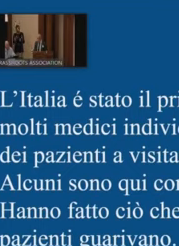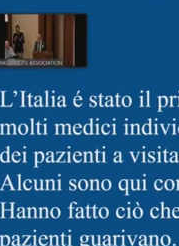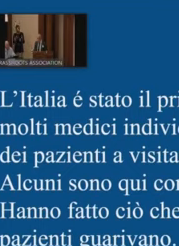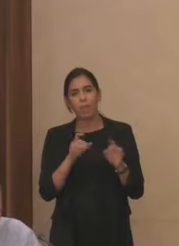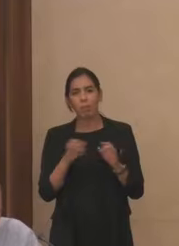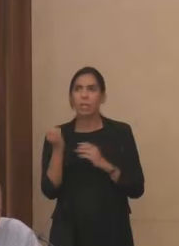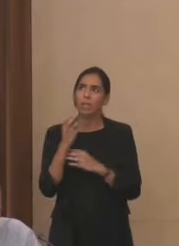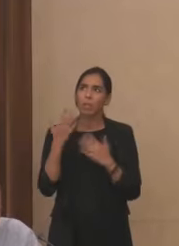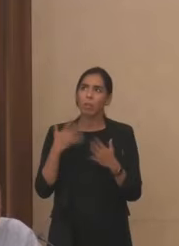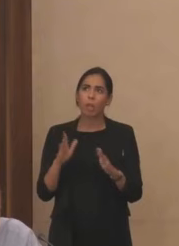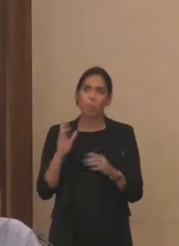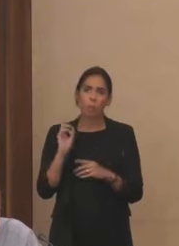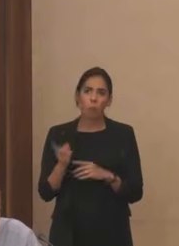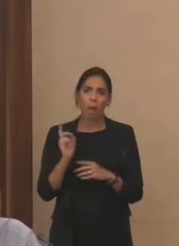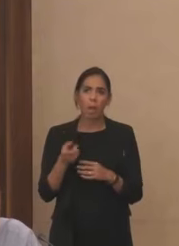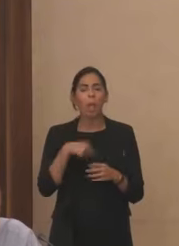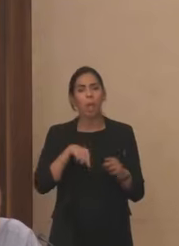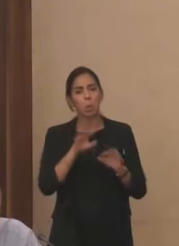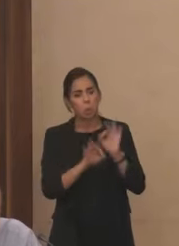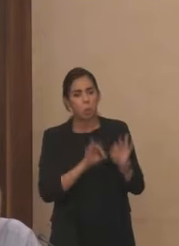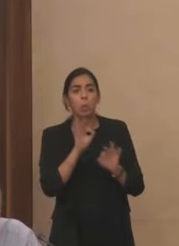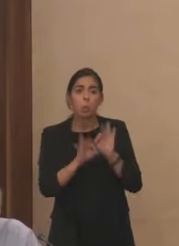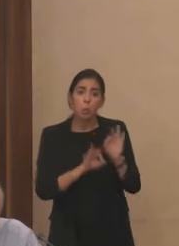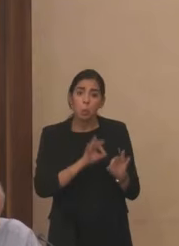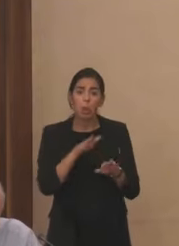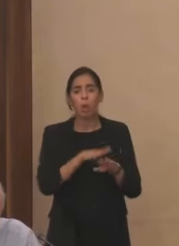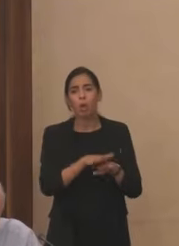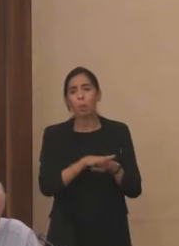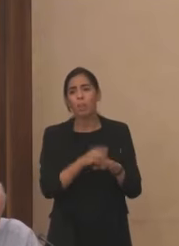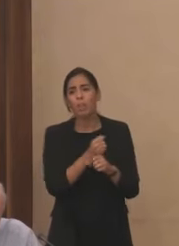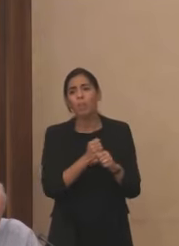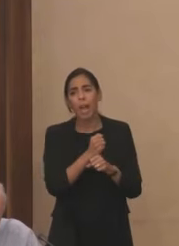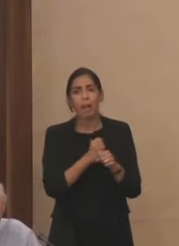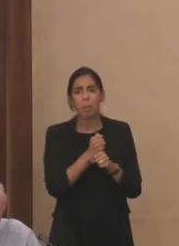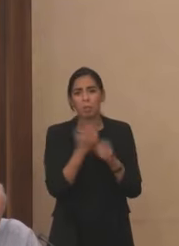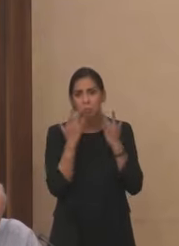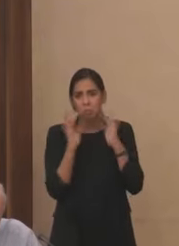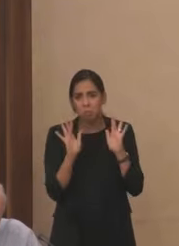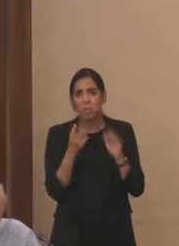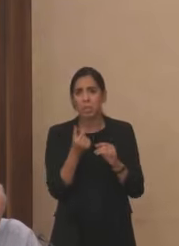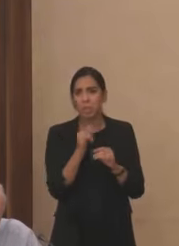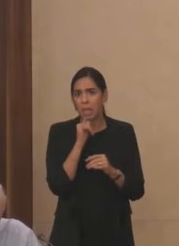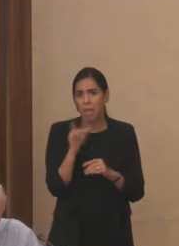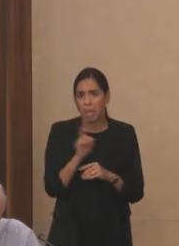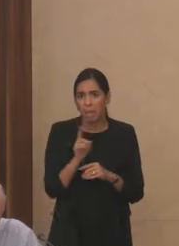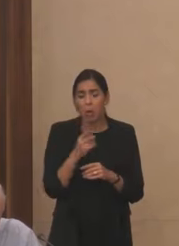insegnato. Quindi li abbiamo curati con farmaci noti, poco costosi e che conoscevamo bene e guarivano.